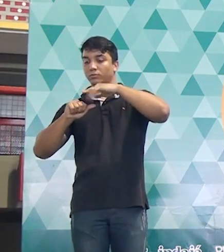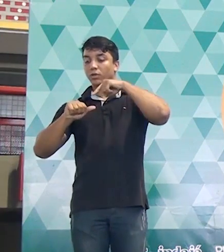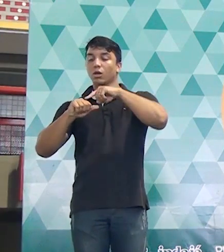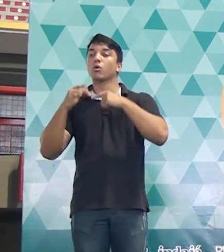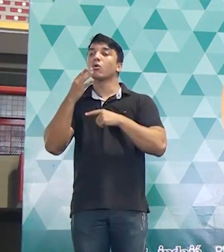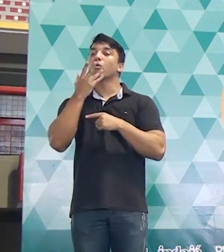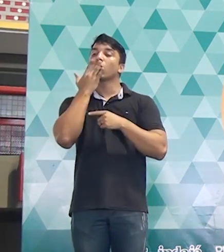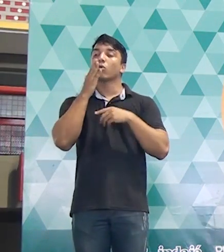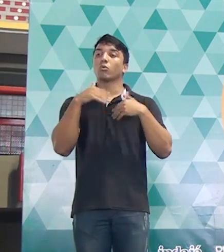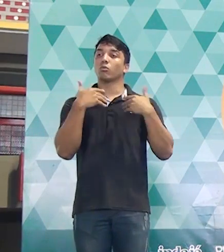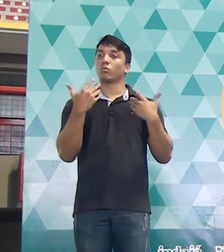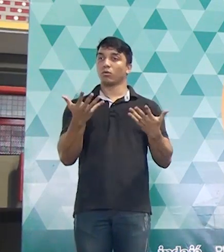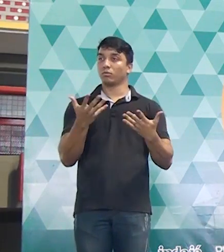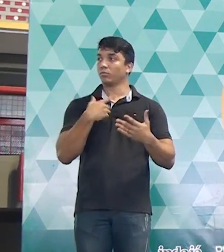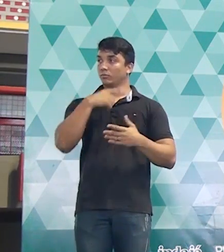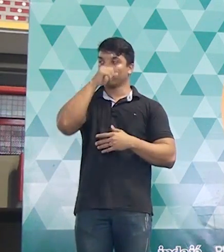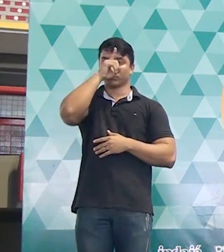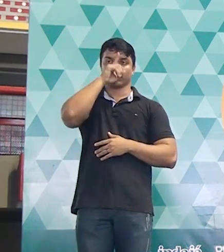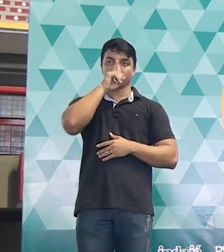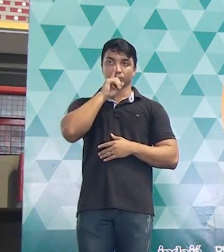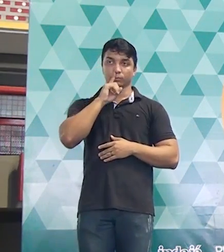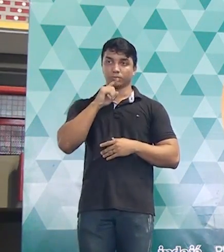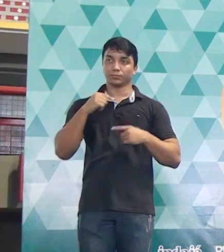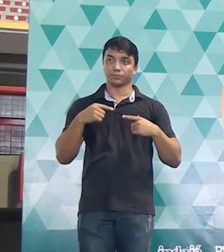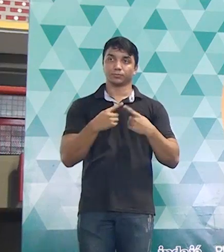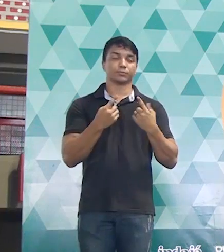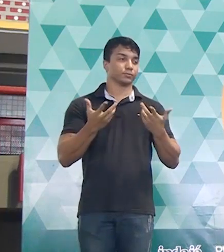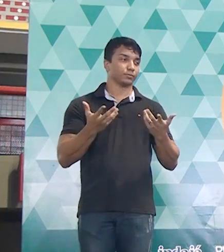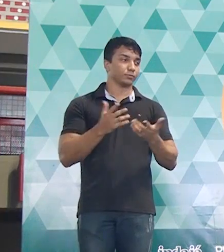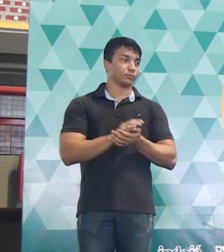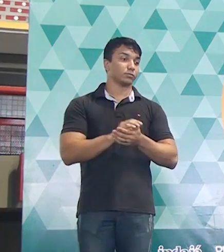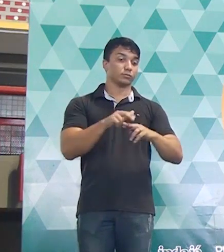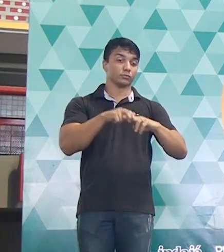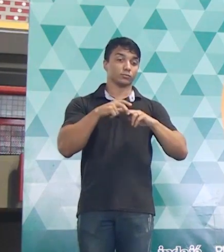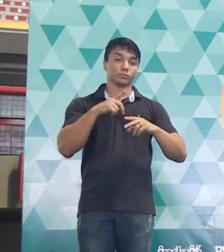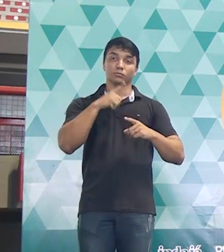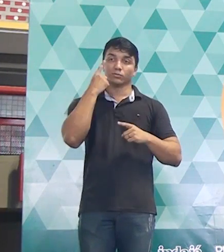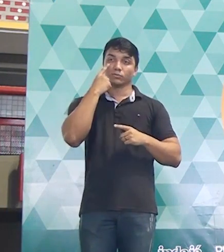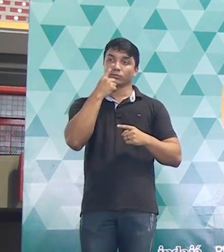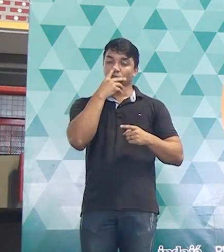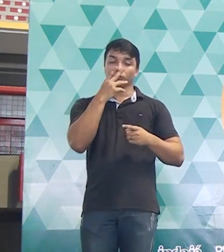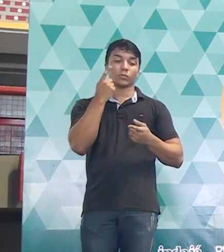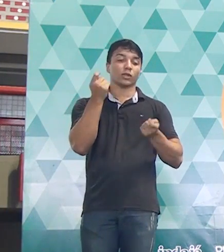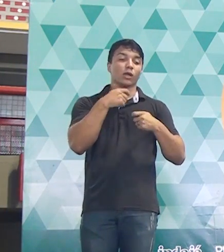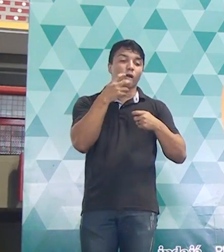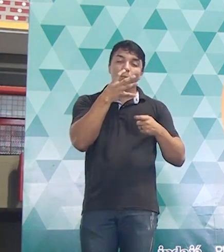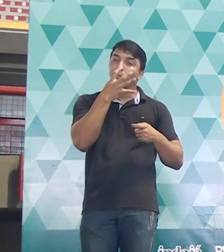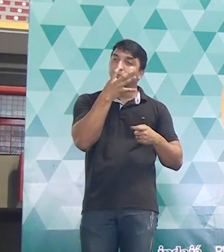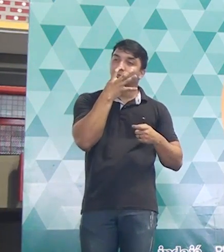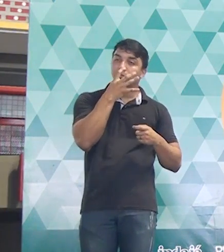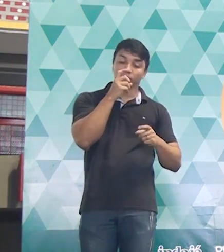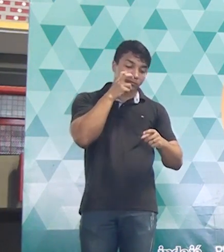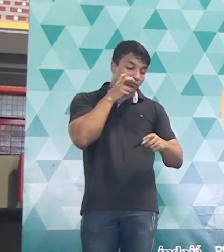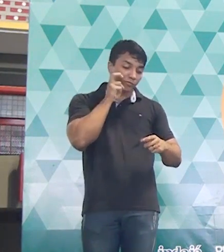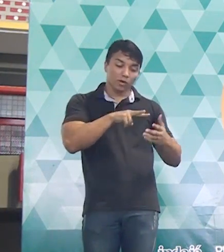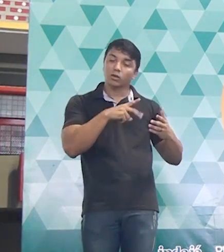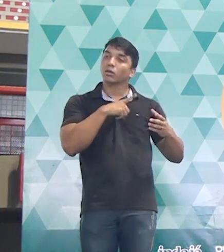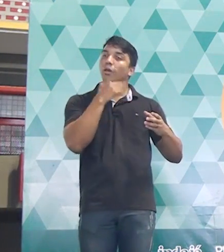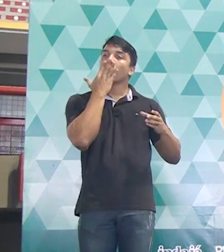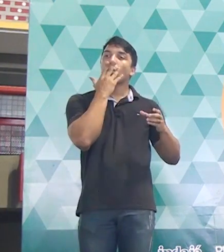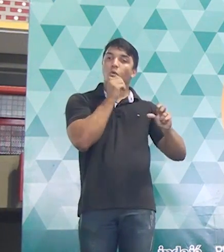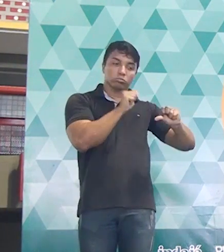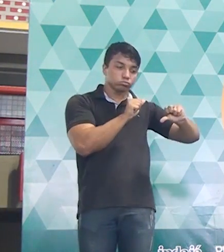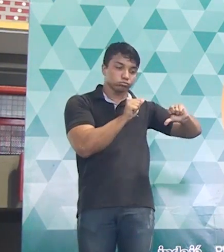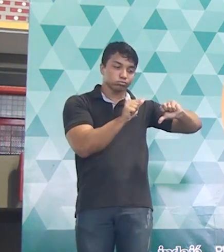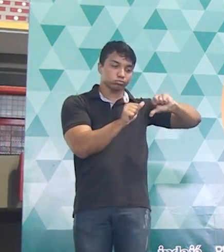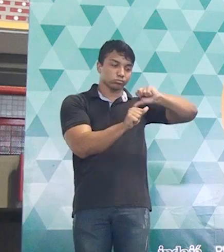é amarelo. Então, o que a pessoa vai observar enquanto ela sopra? A cor vai